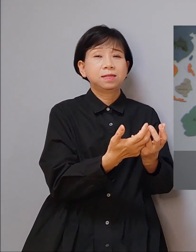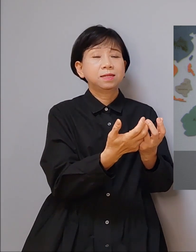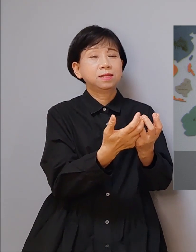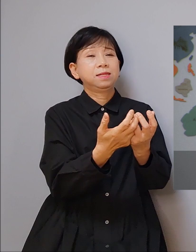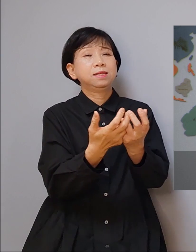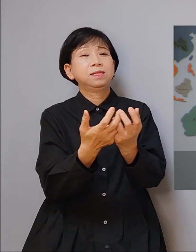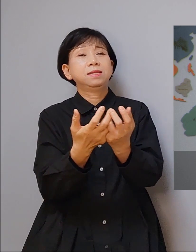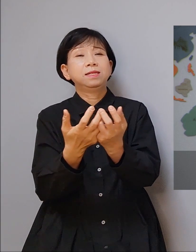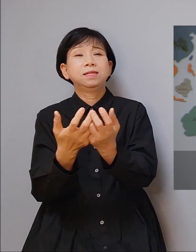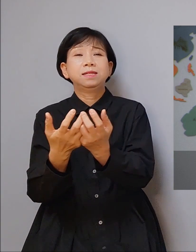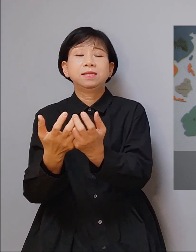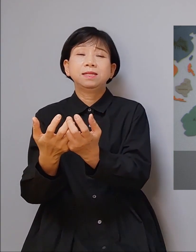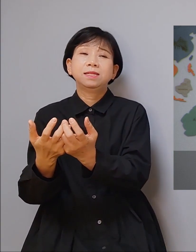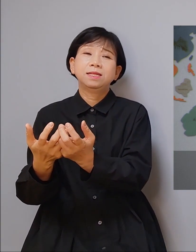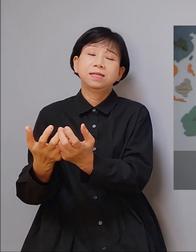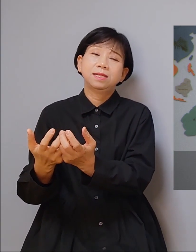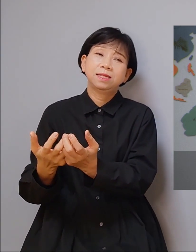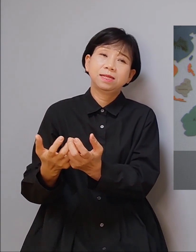가득